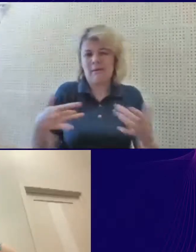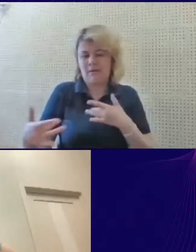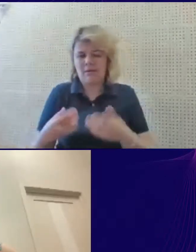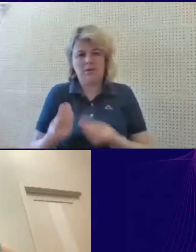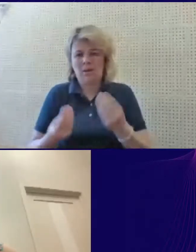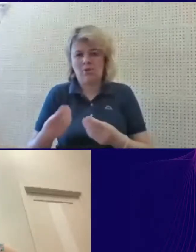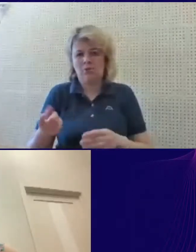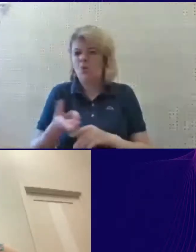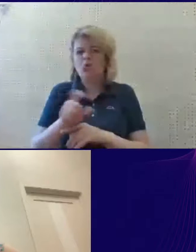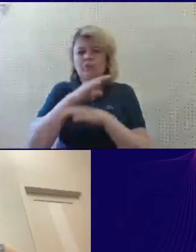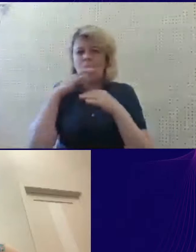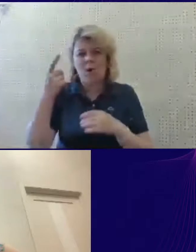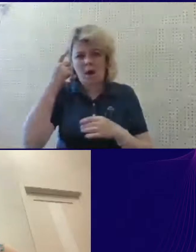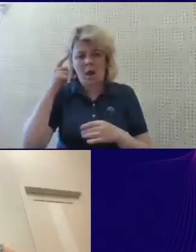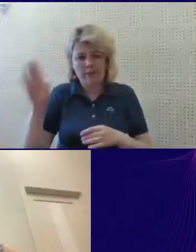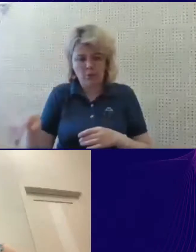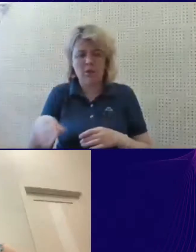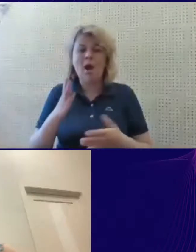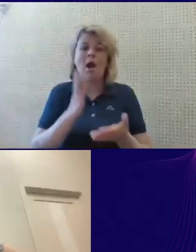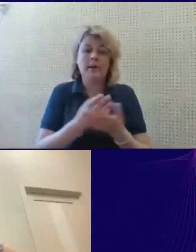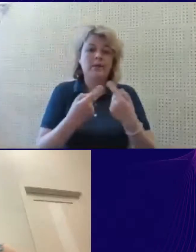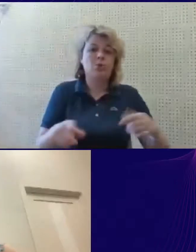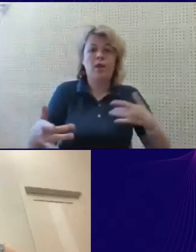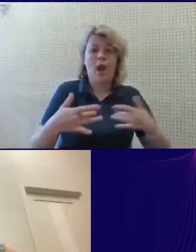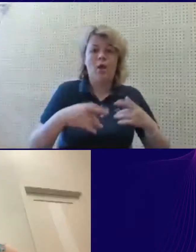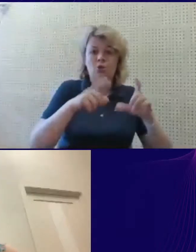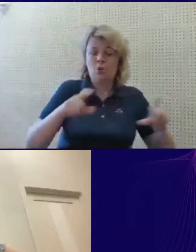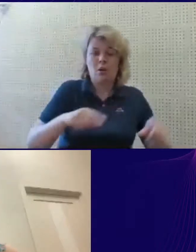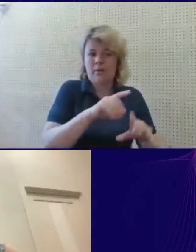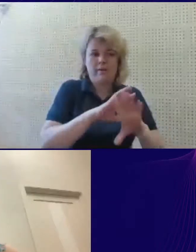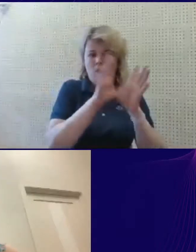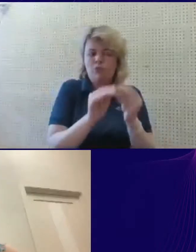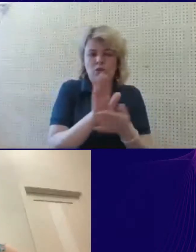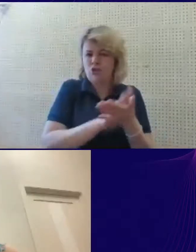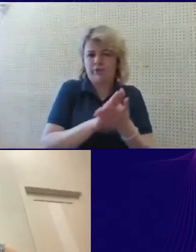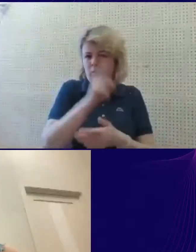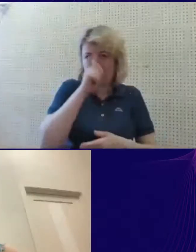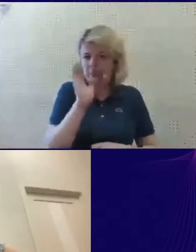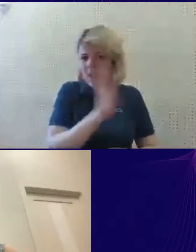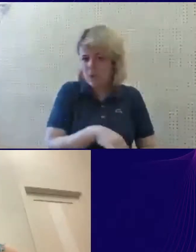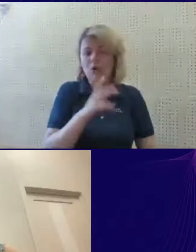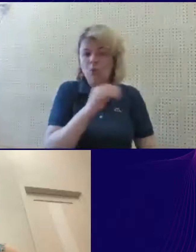есть актеры, которые вообще ничего не понимают. Но они эмоционально подвижны, отзывчивы, и